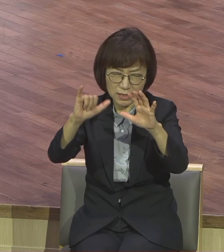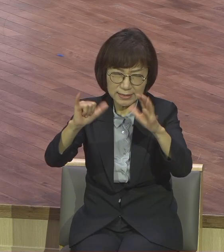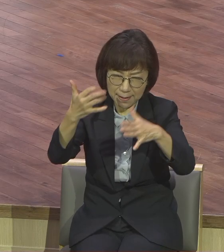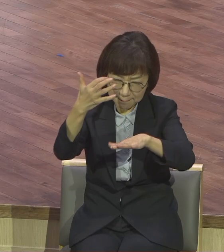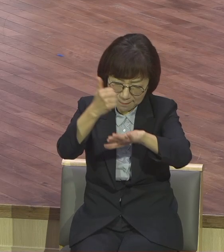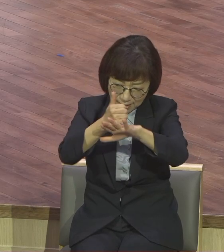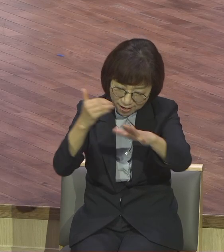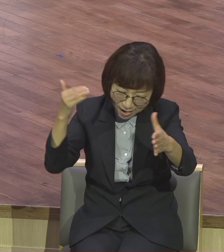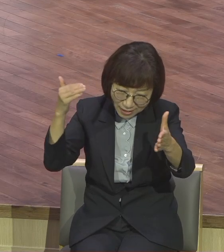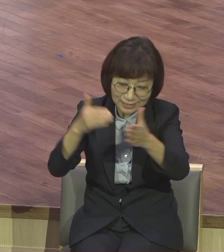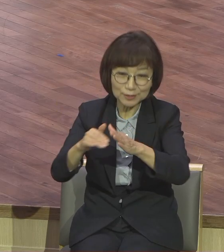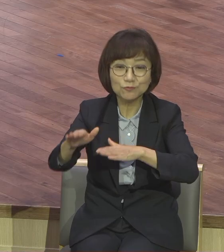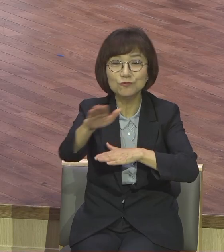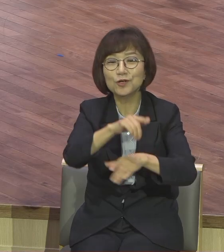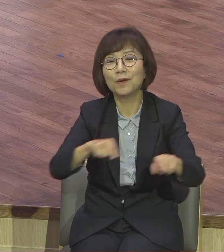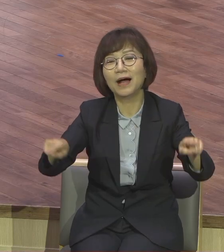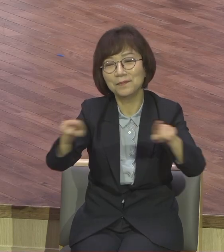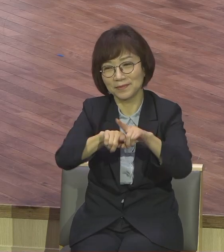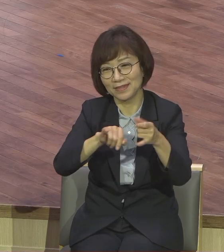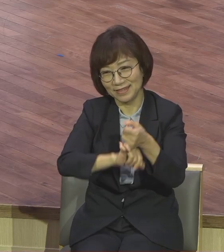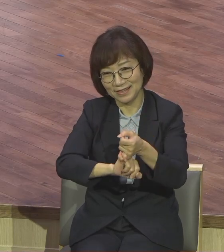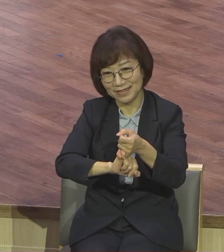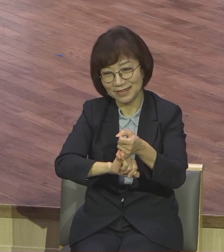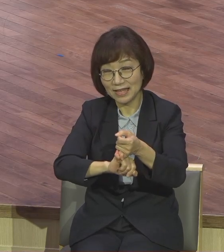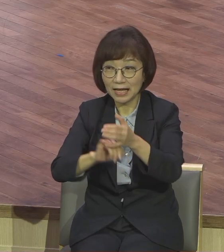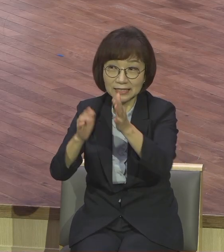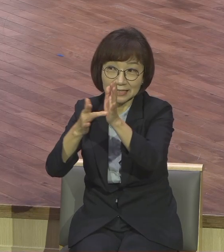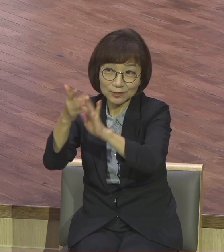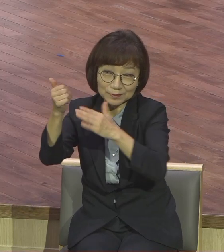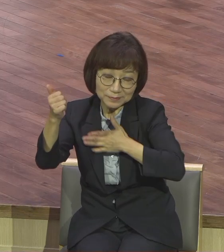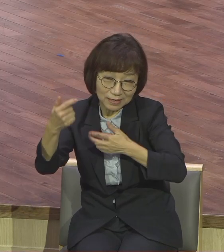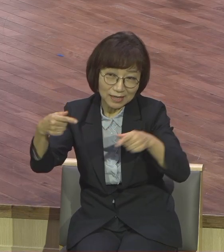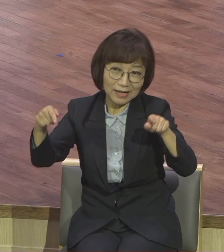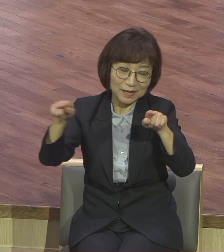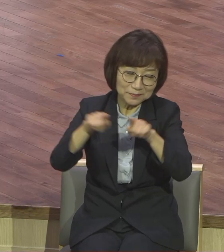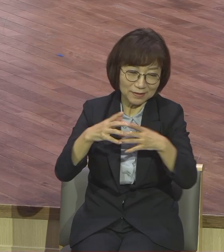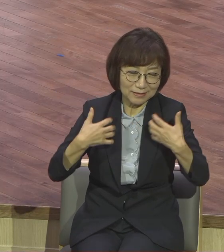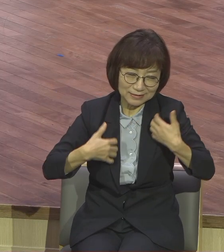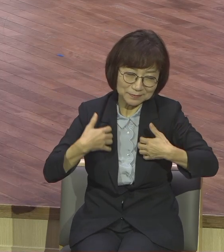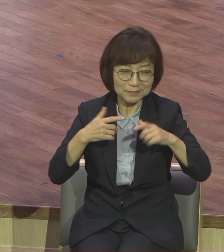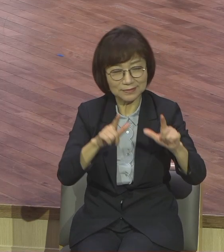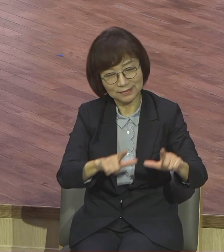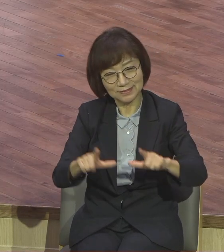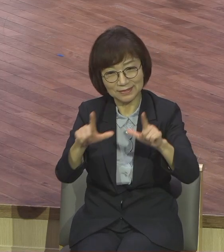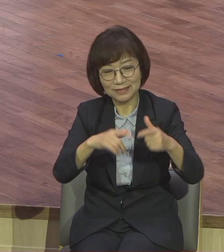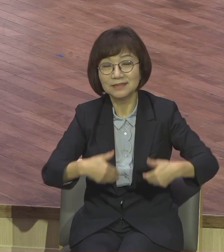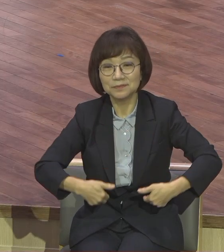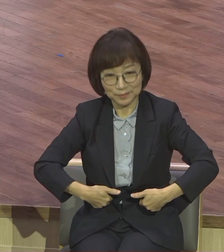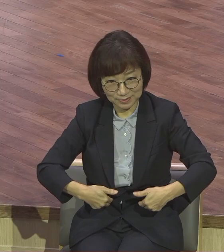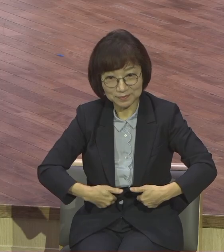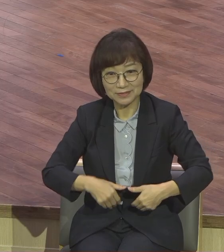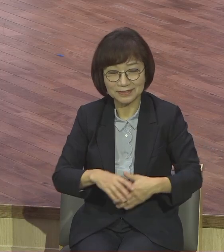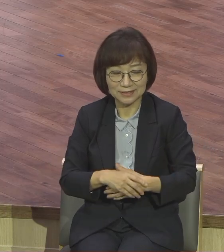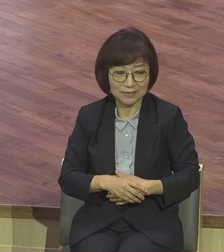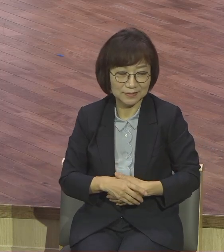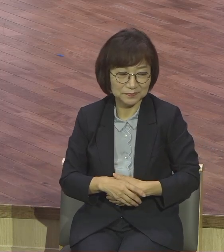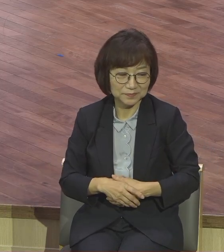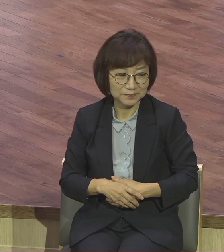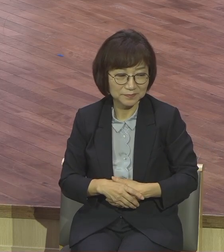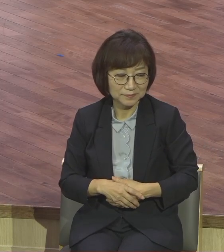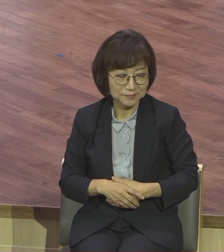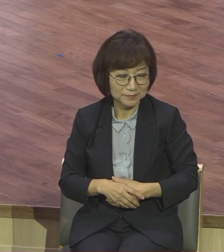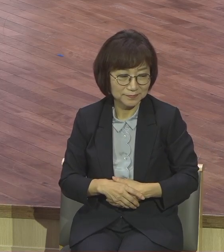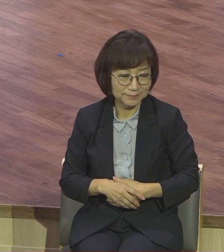함께 24시 누리며 사는 것이다. 이러한 영적 소통을 하는 삶